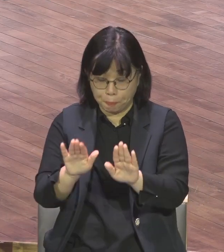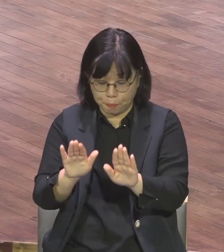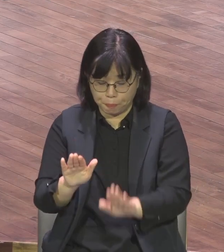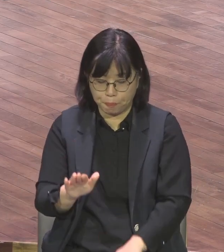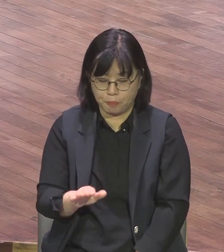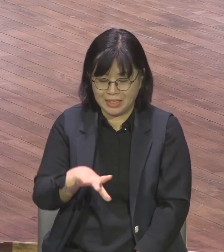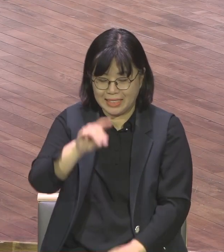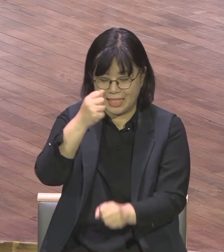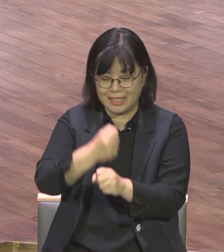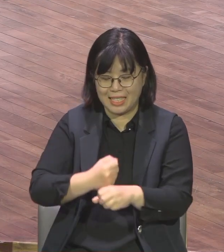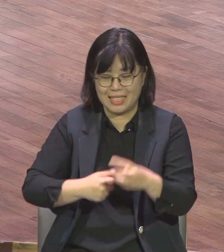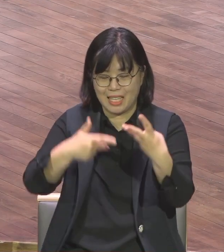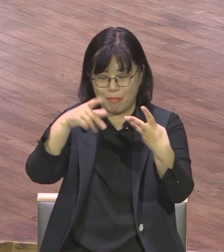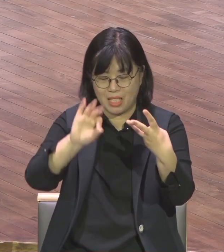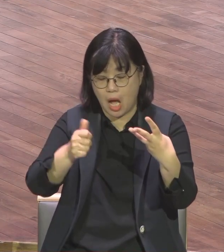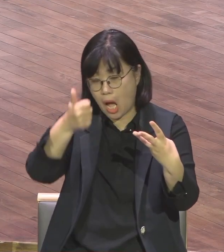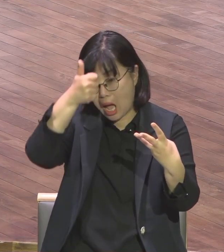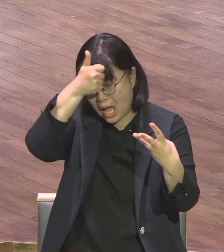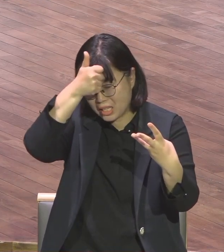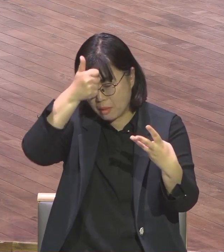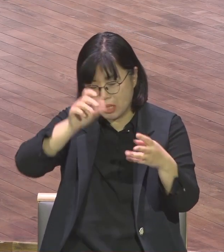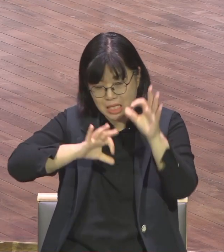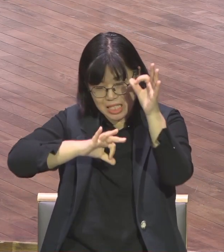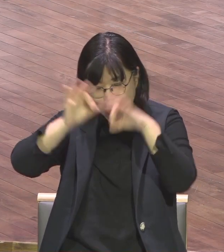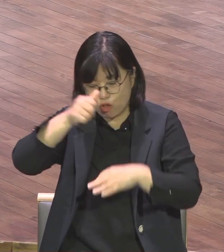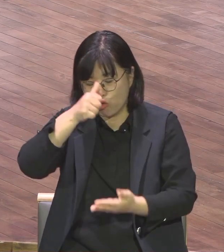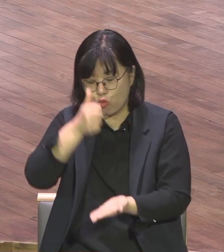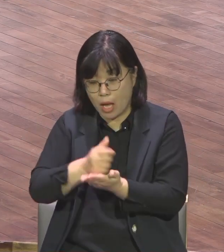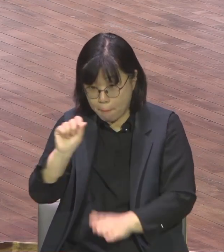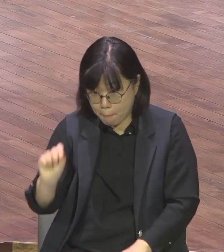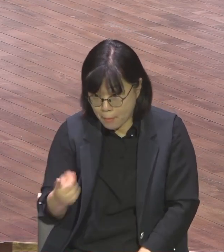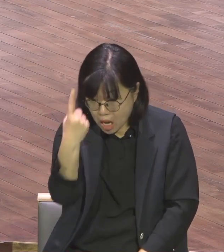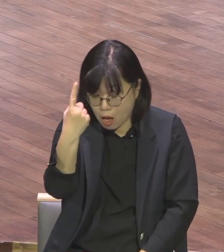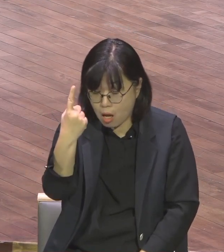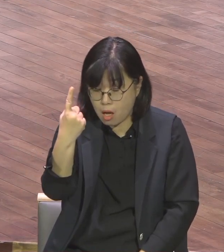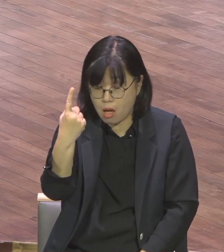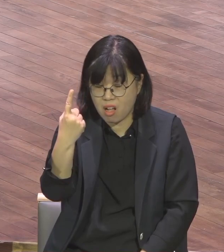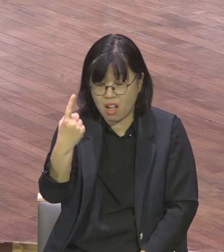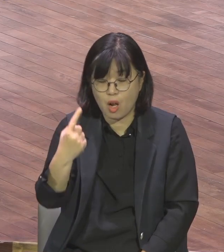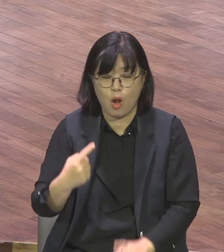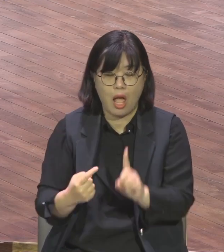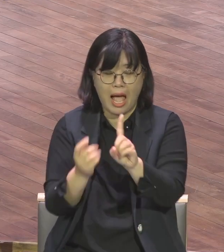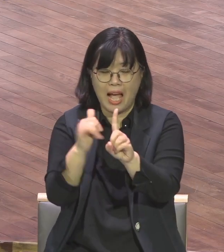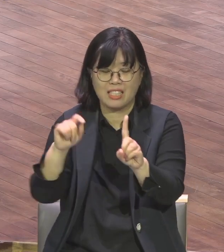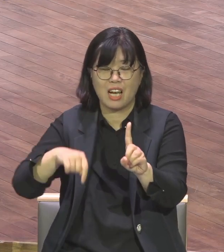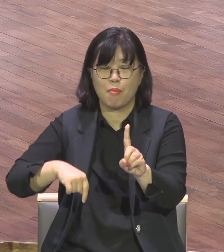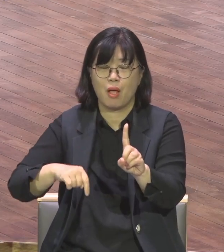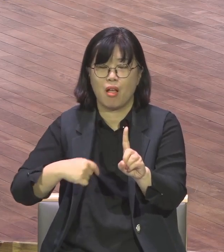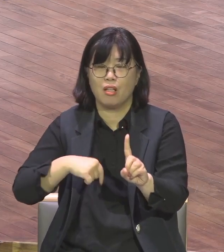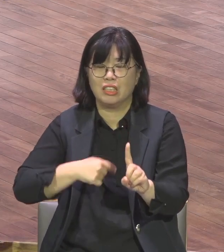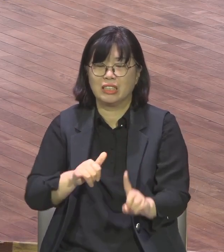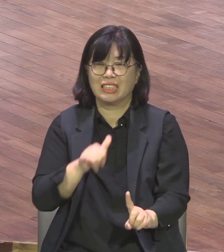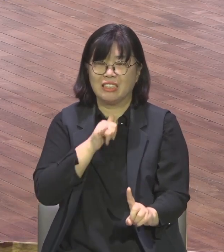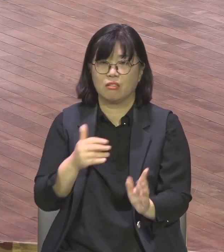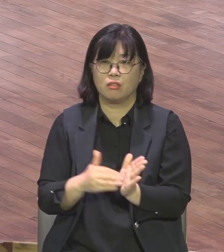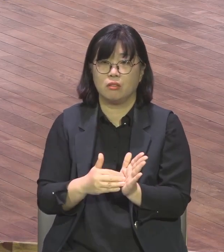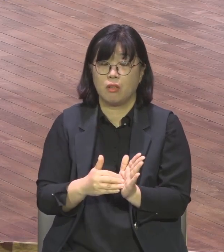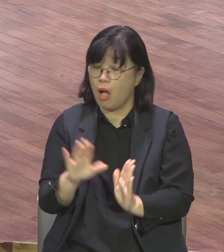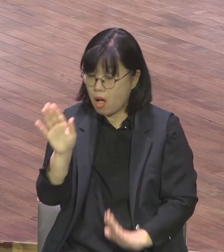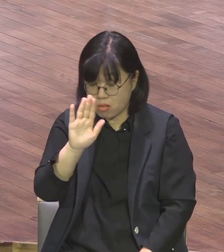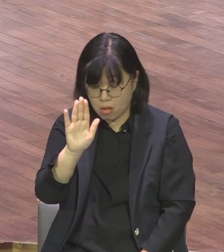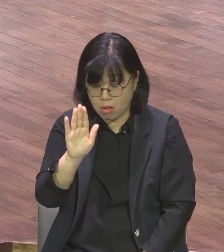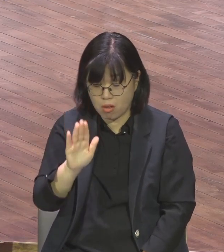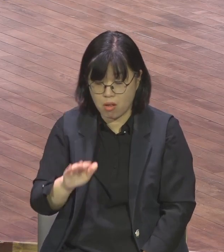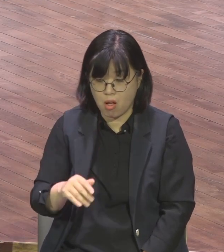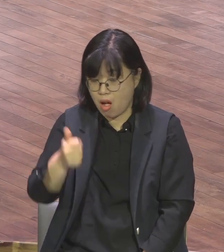실수가 아담으로 끝났습니까? 아담 한 사람의 이 잘못이 이 부부가 잘못이 모든 인류의